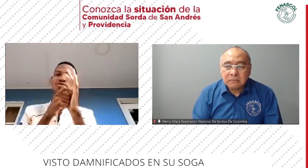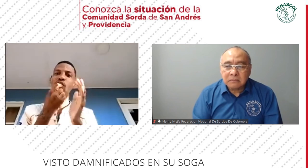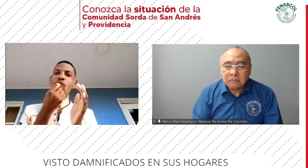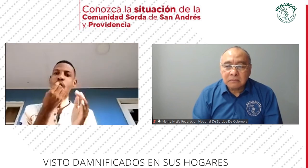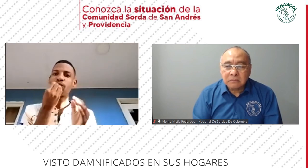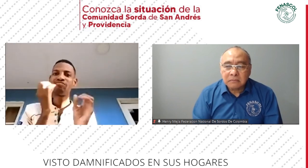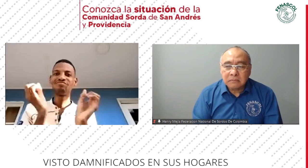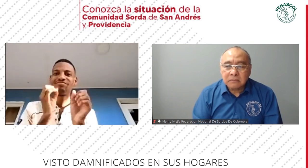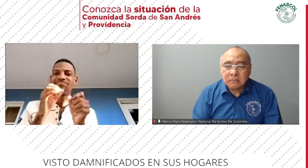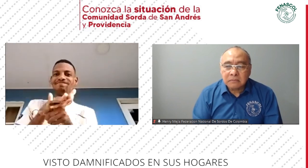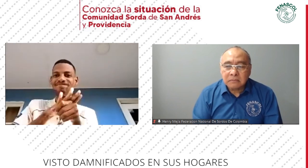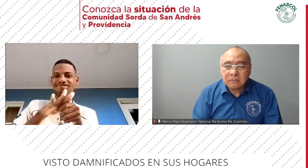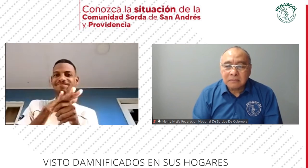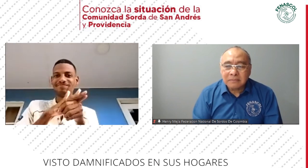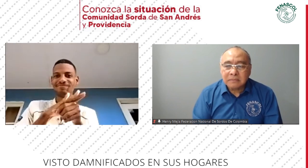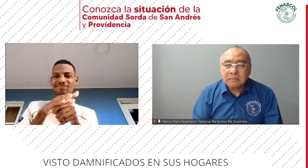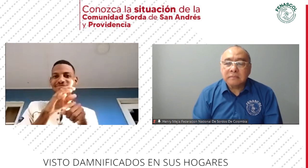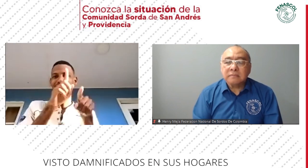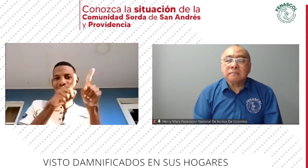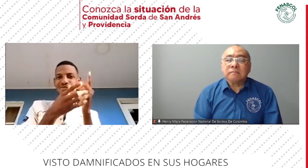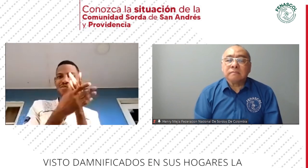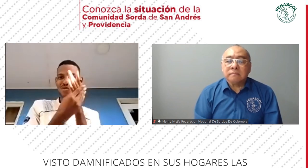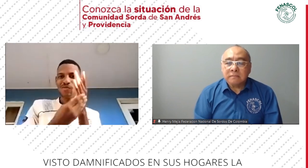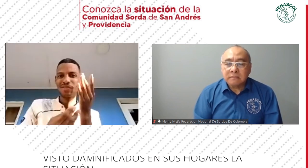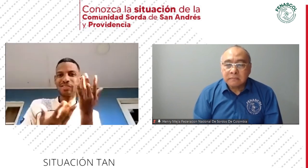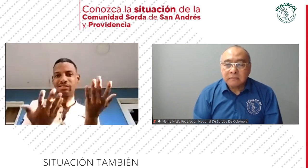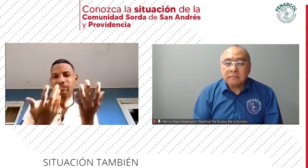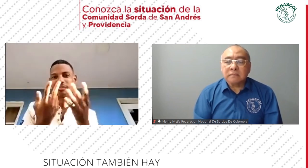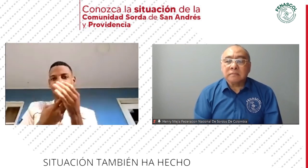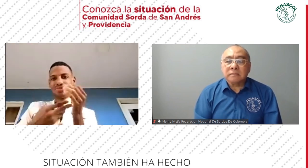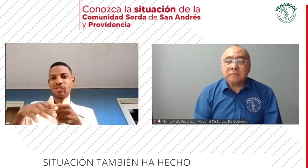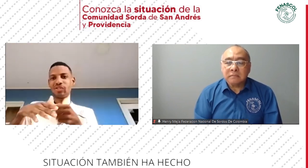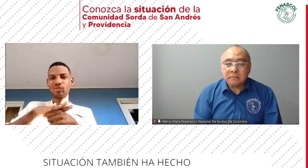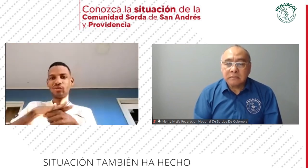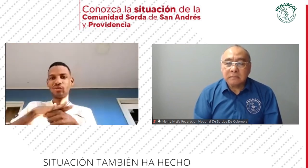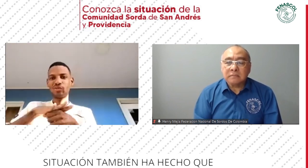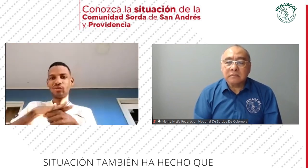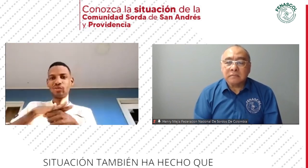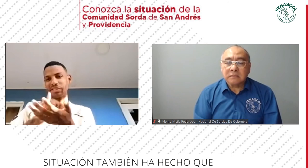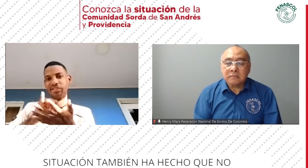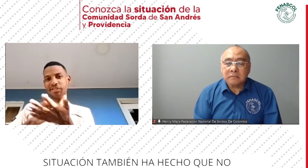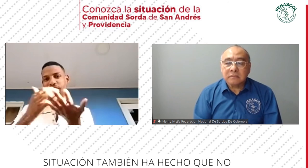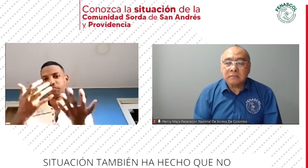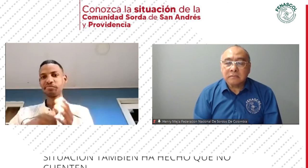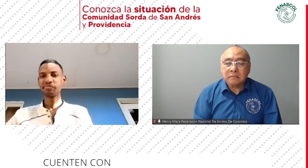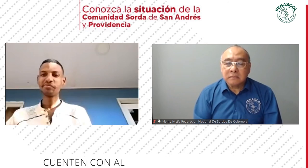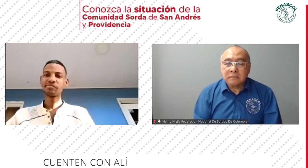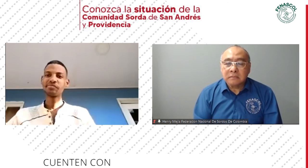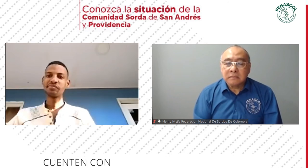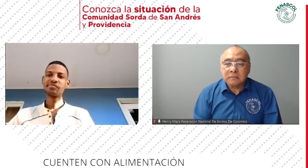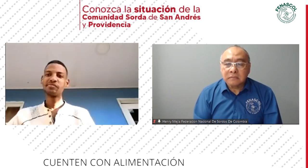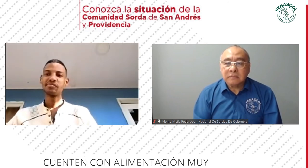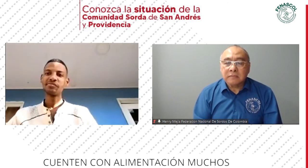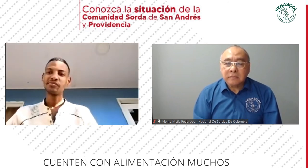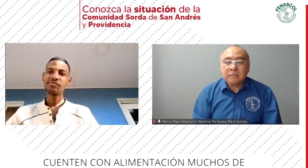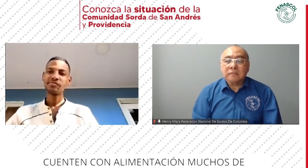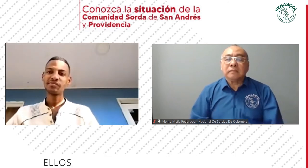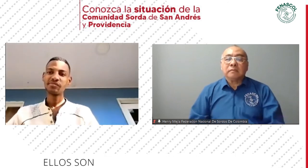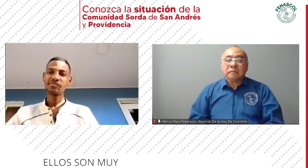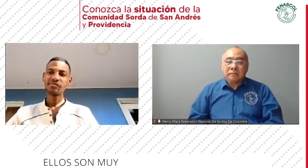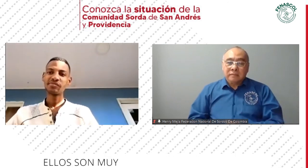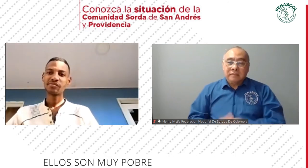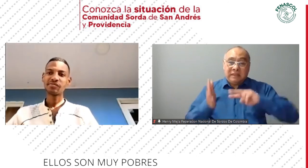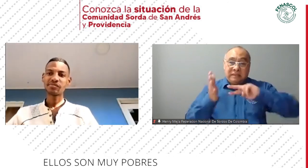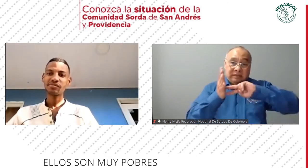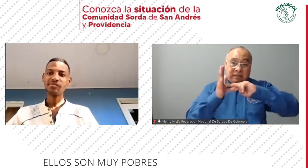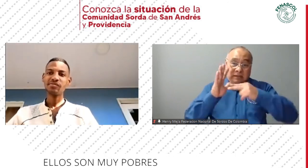hogares la situación también ha hecho que no cuenten con alimentación muchos de ellos son muy